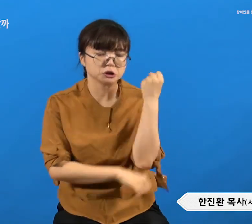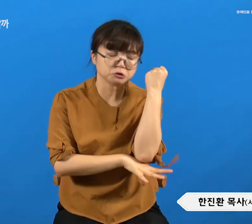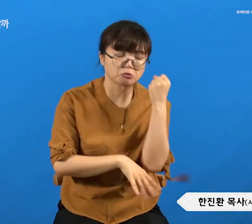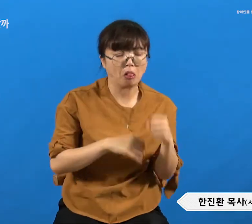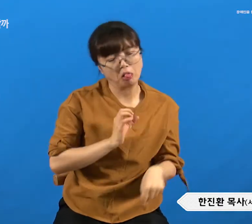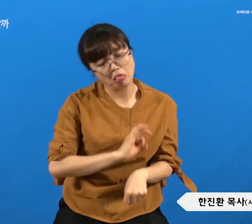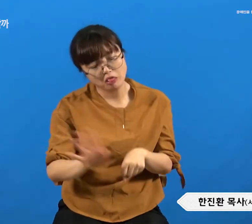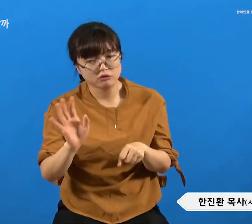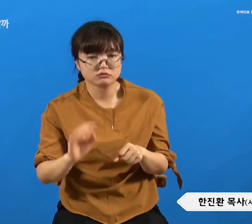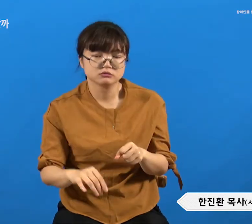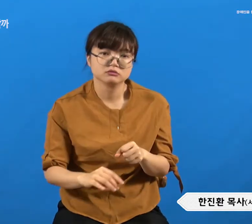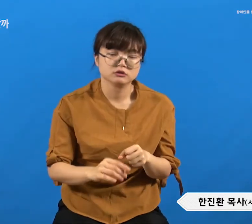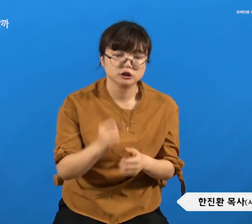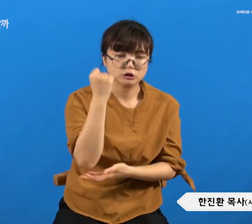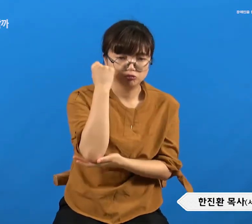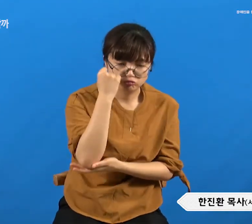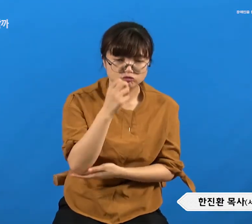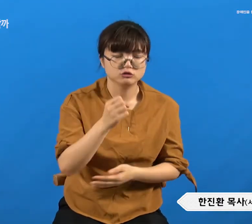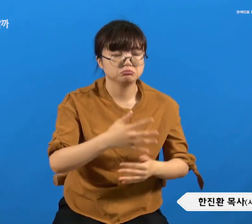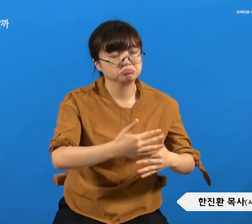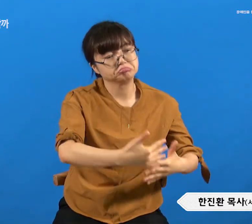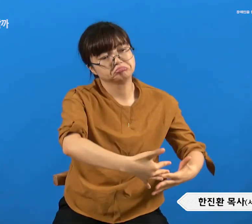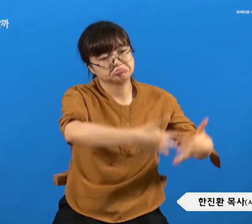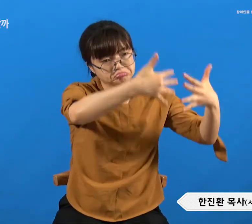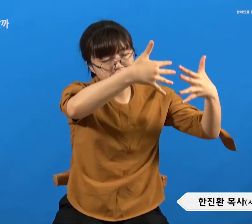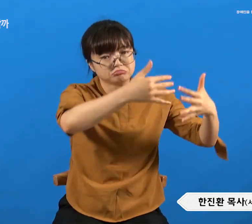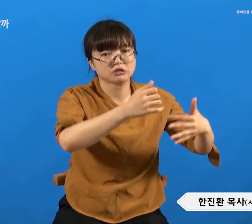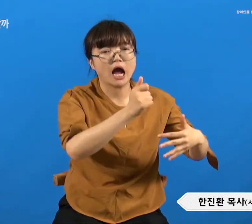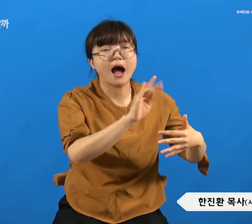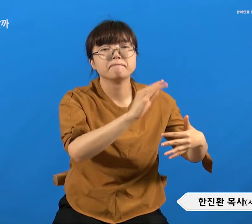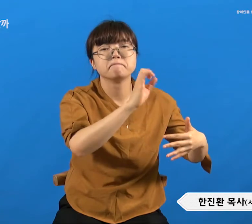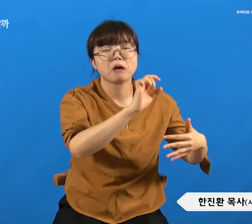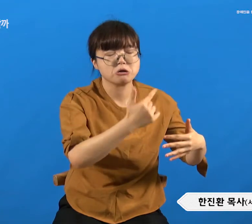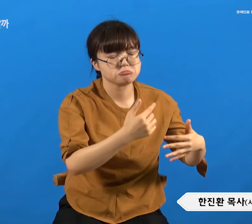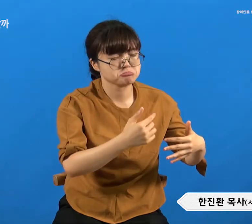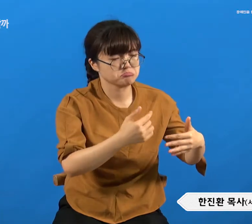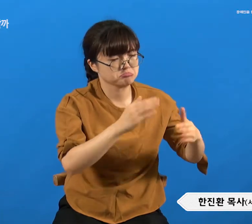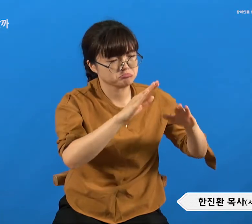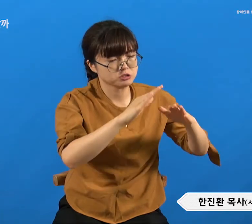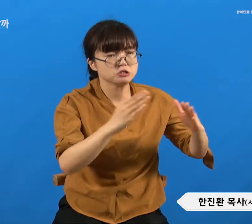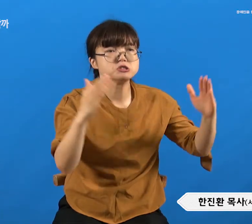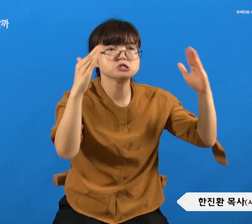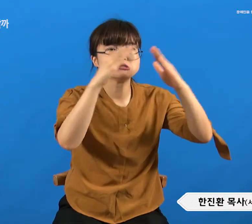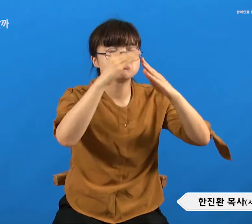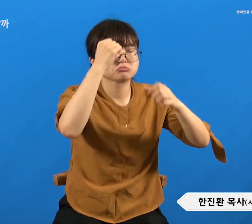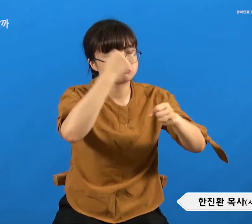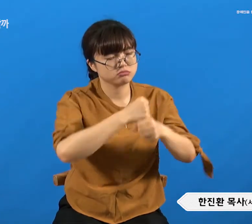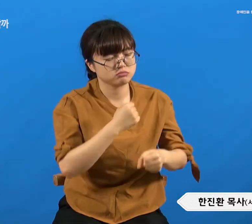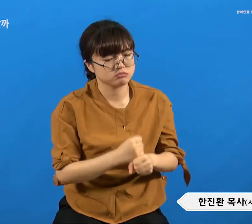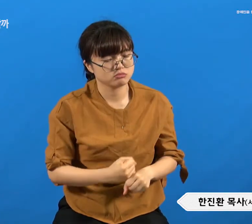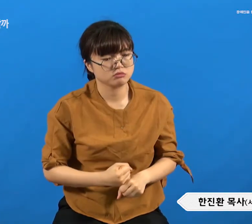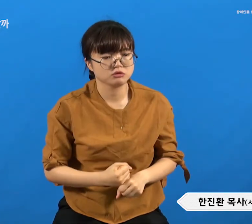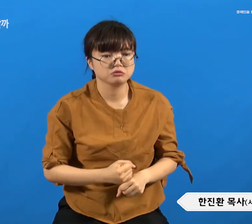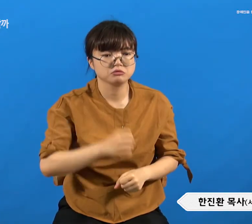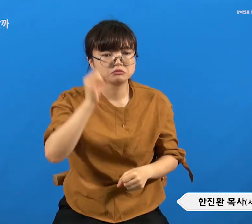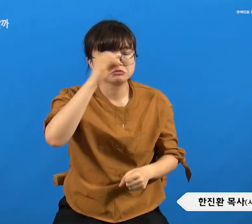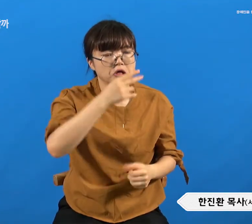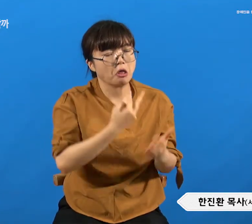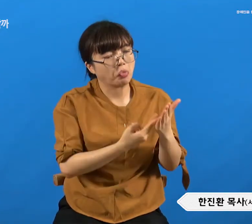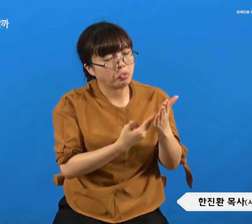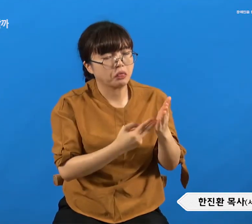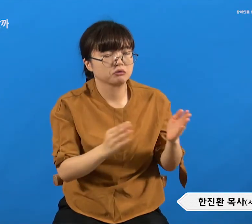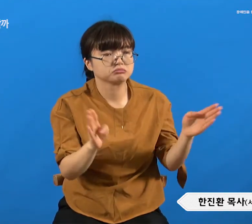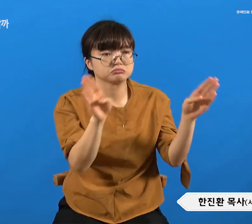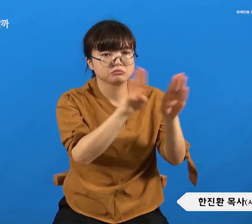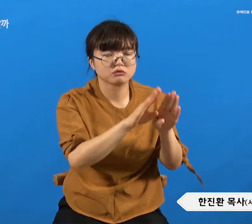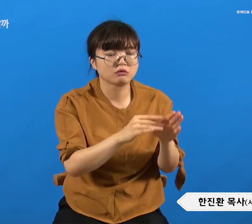파고 기둥 세우고 벽면 그냥 합판 같은 거 갖다 붙이고 지붕 있고 창틀 끼우고